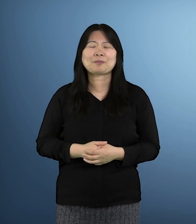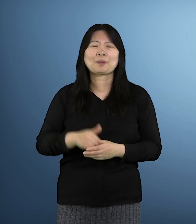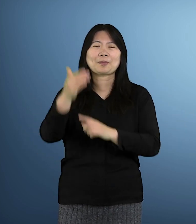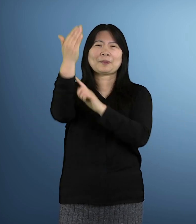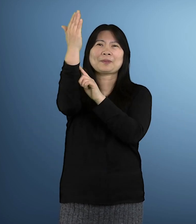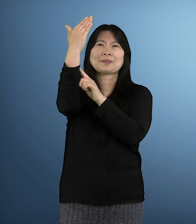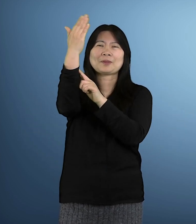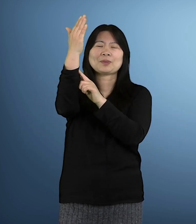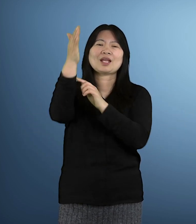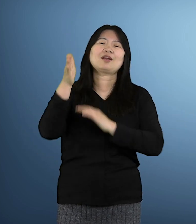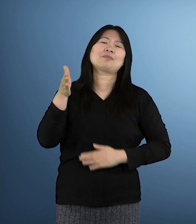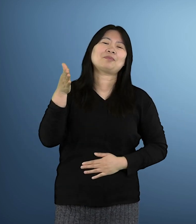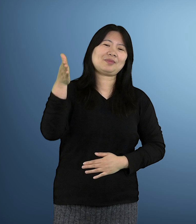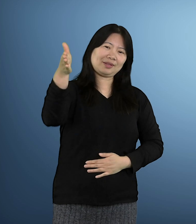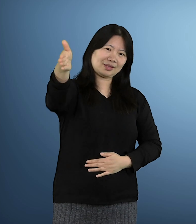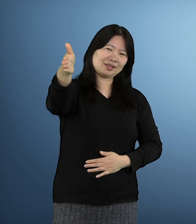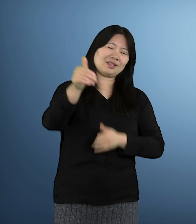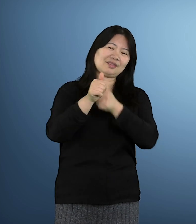돛의 방향이다.